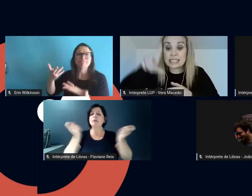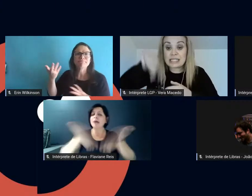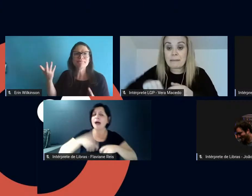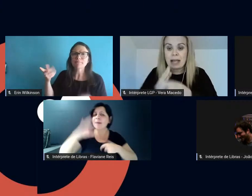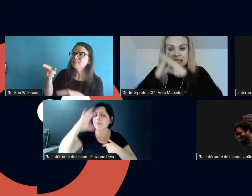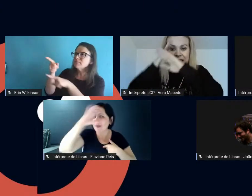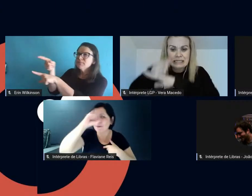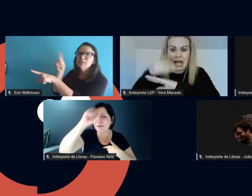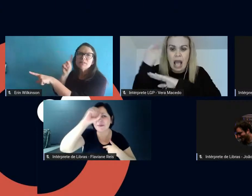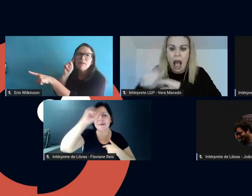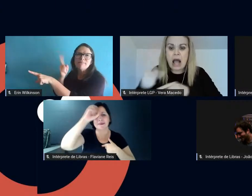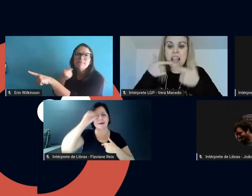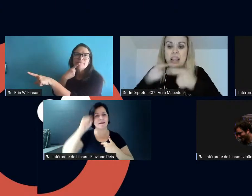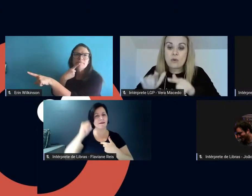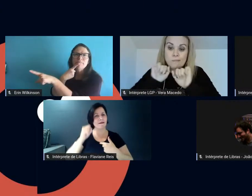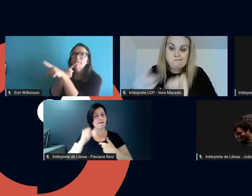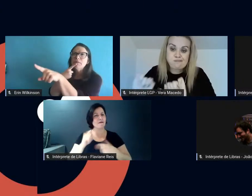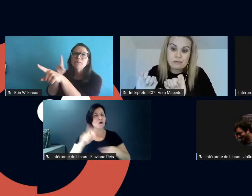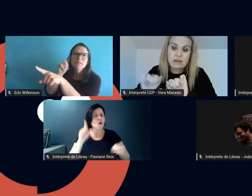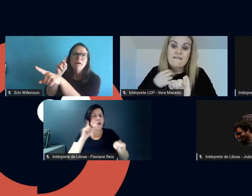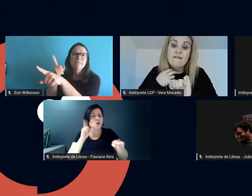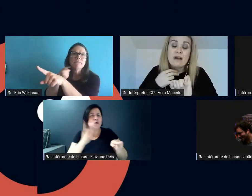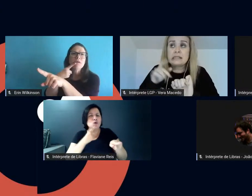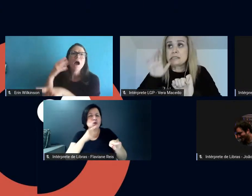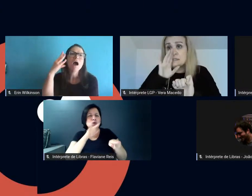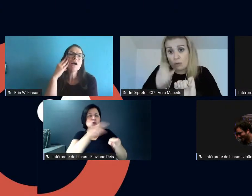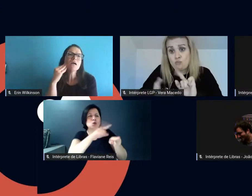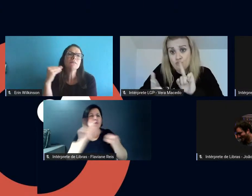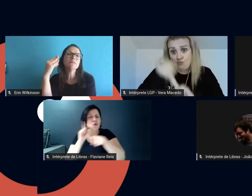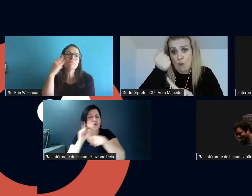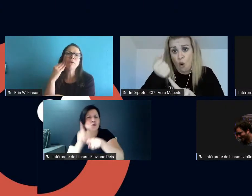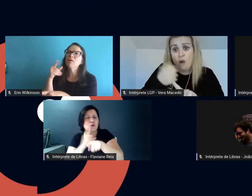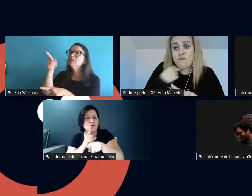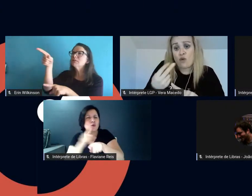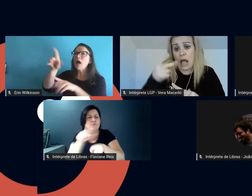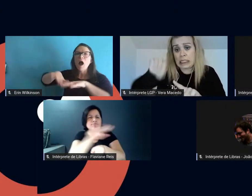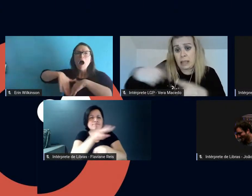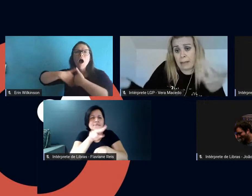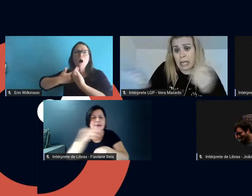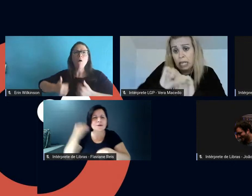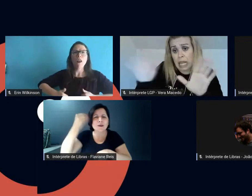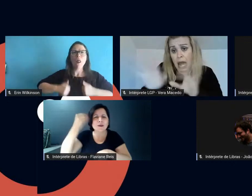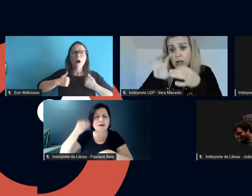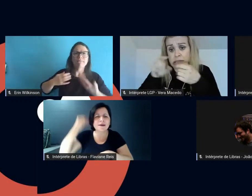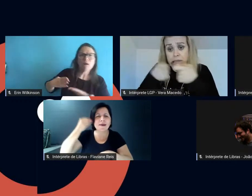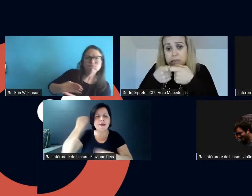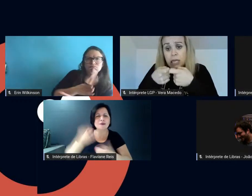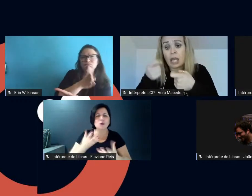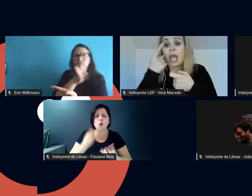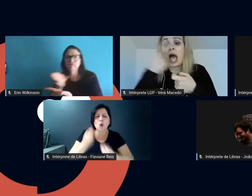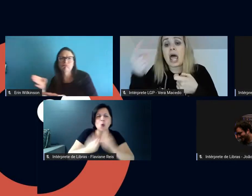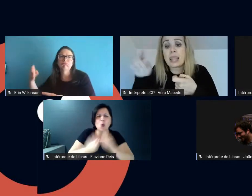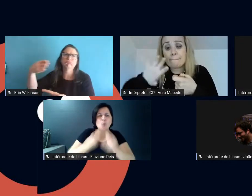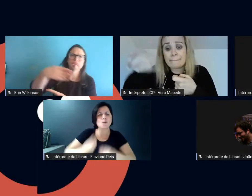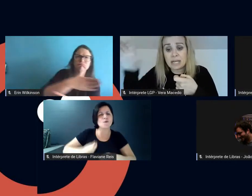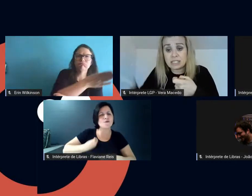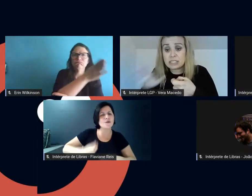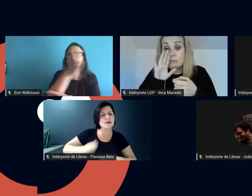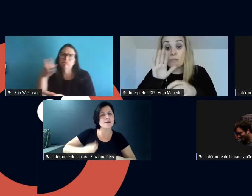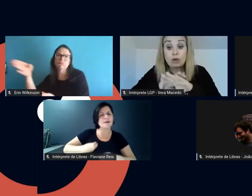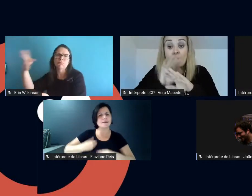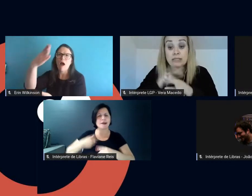ter acesso à língua vocal eh, respectiva de cada país por meio da sua proficiência